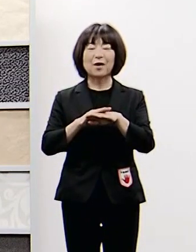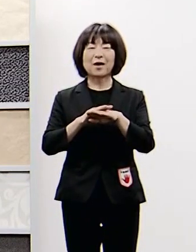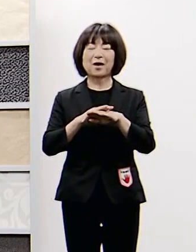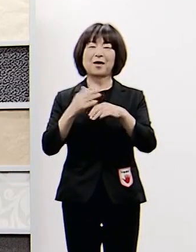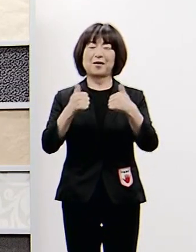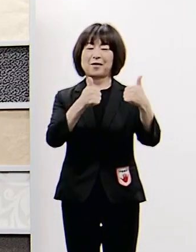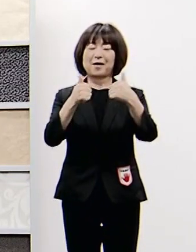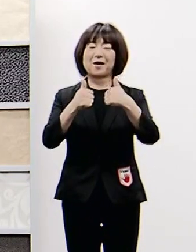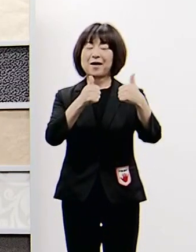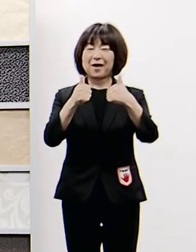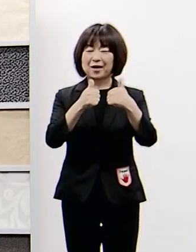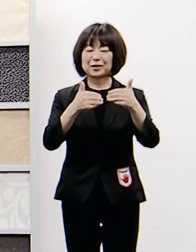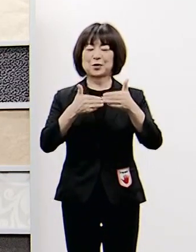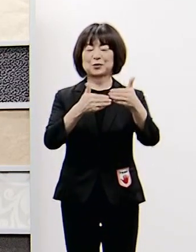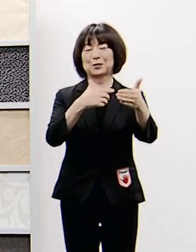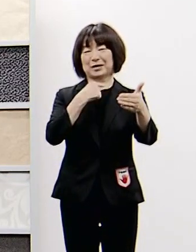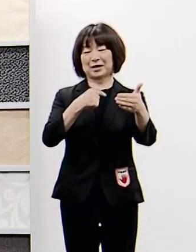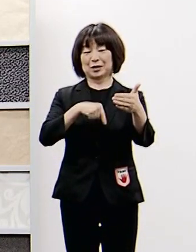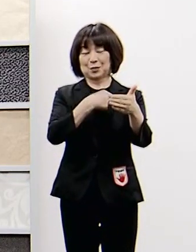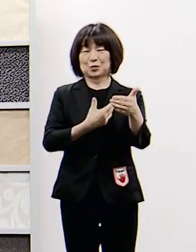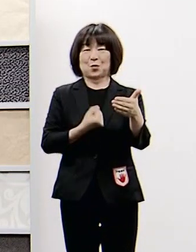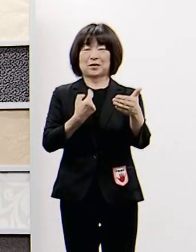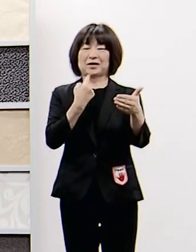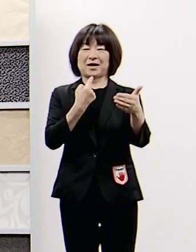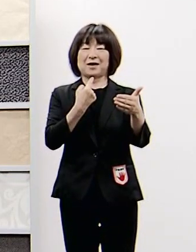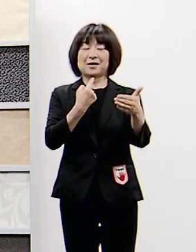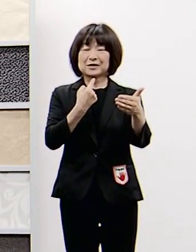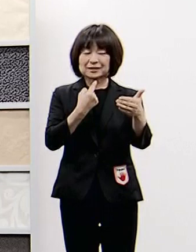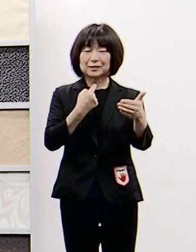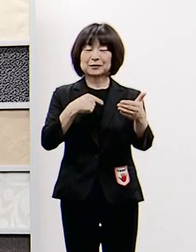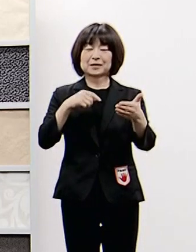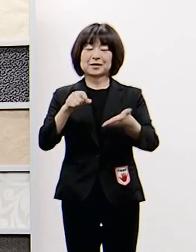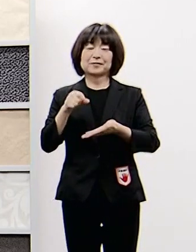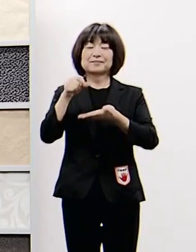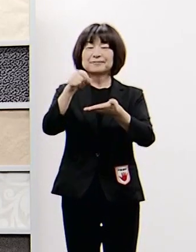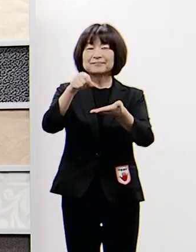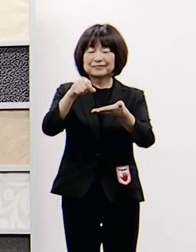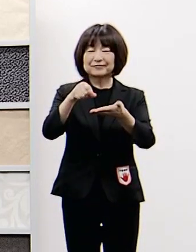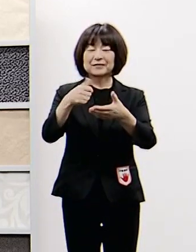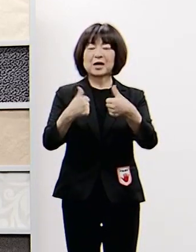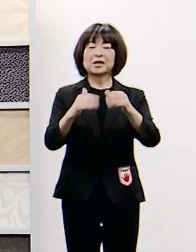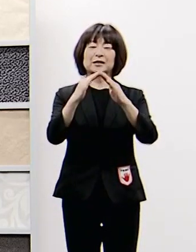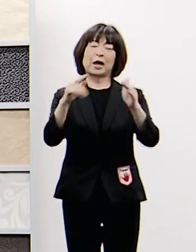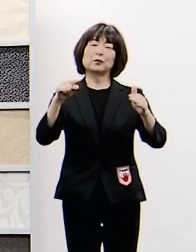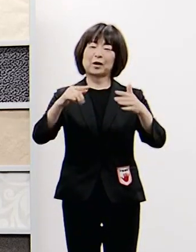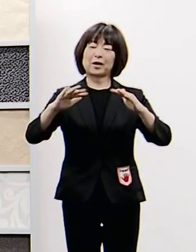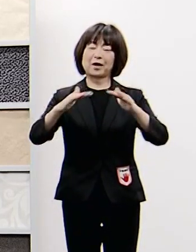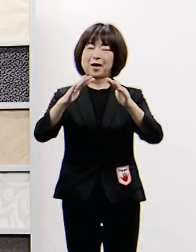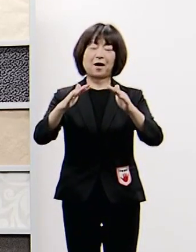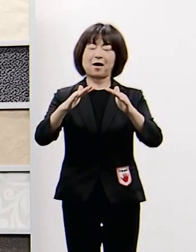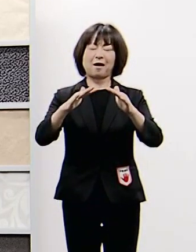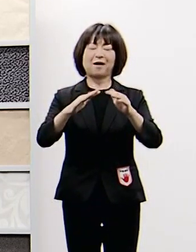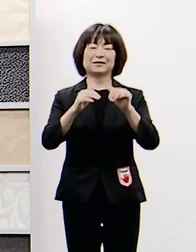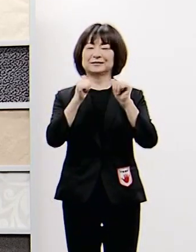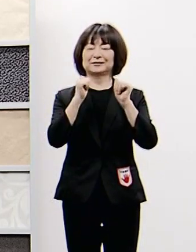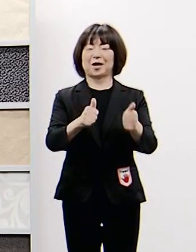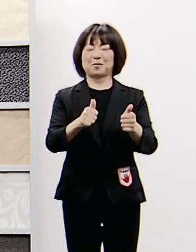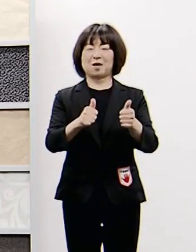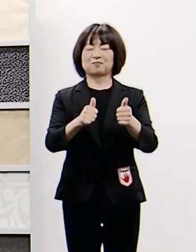ちょっと議論したかったわけですがこれは議会のご意思とも言えるものであってこれはですね